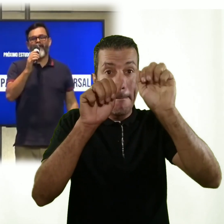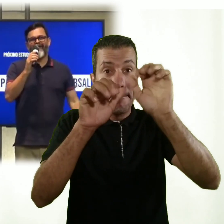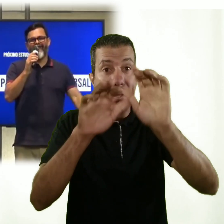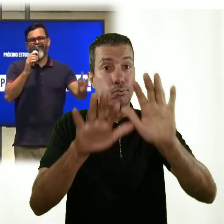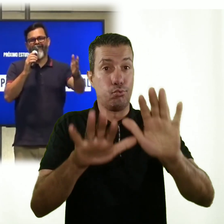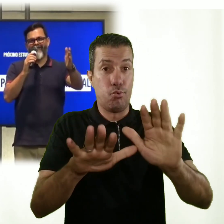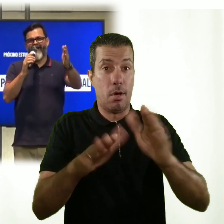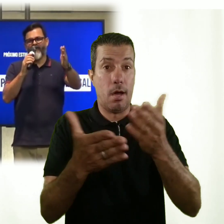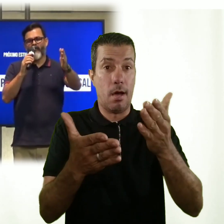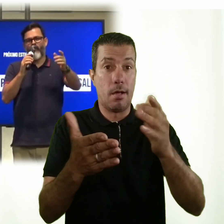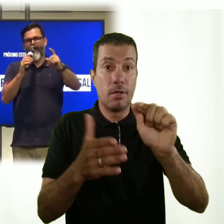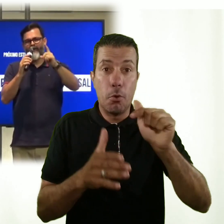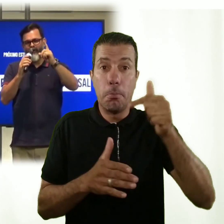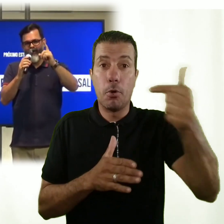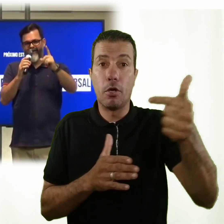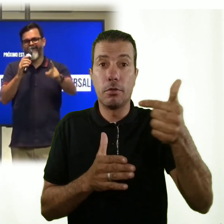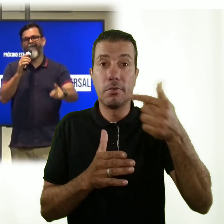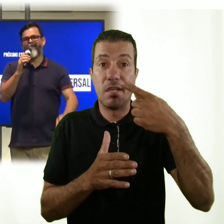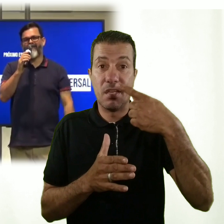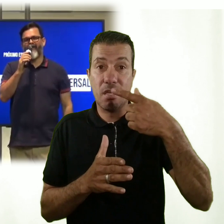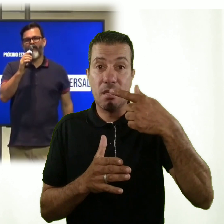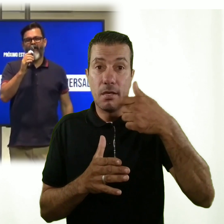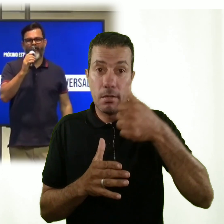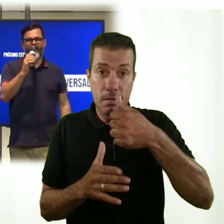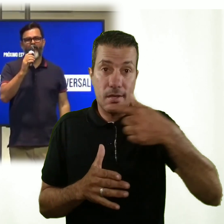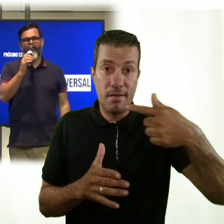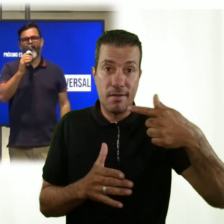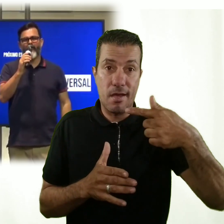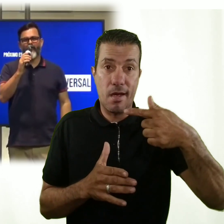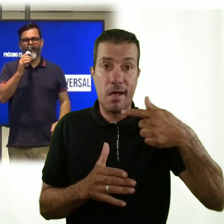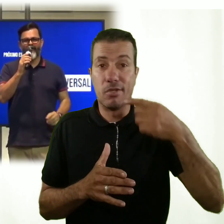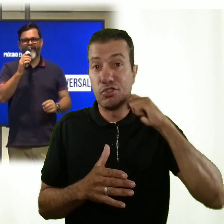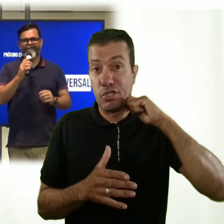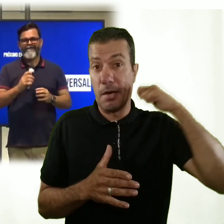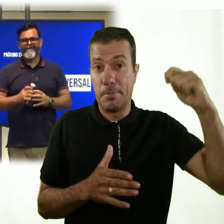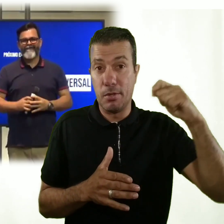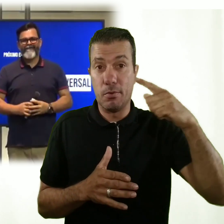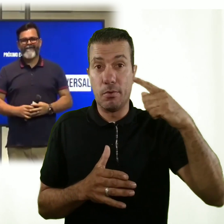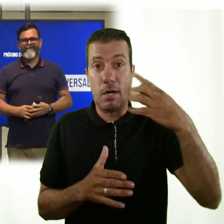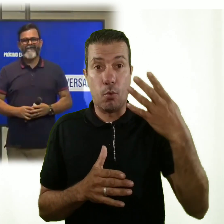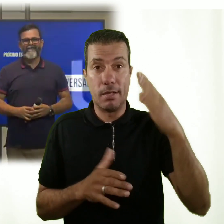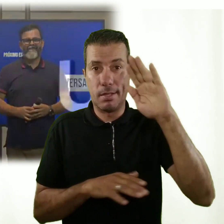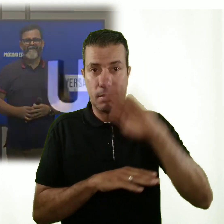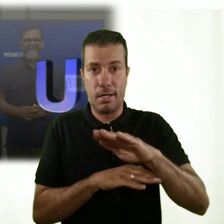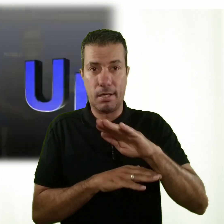até a próxima, dia 17/4, às 16 horas, com a aula número 2.